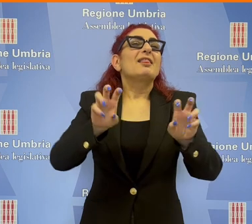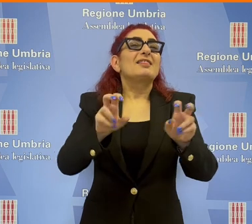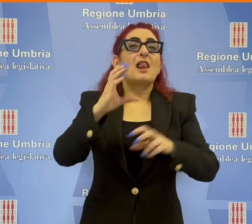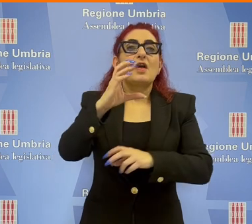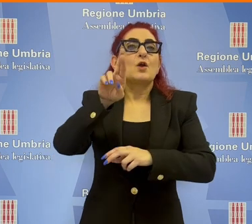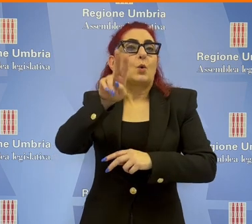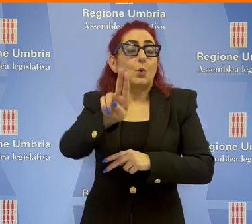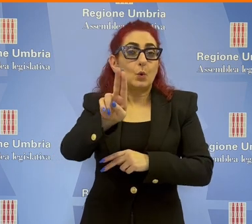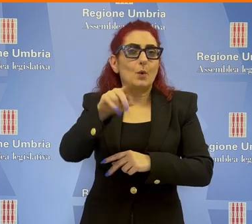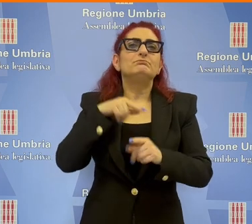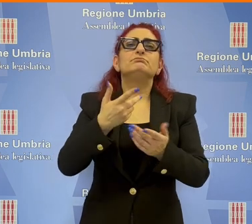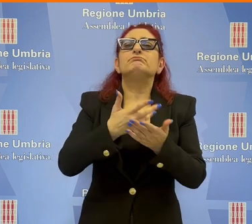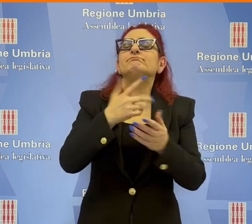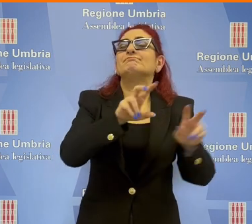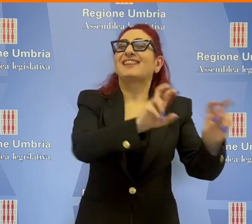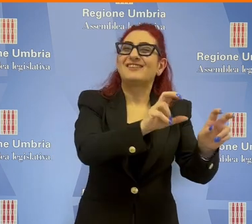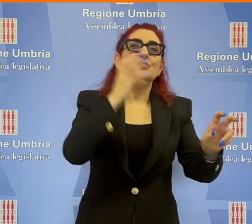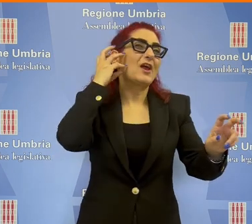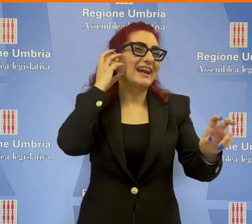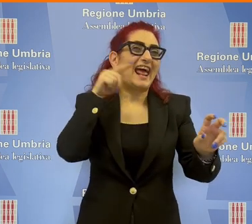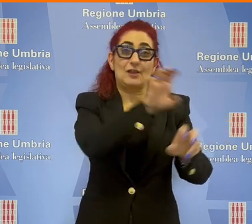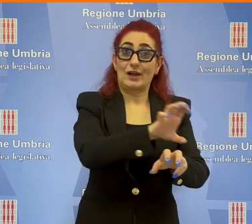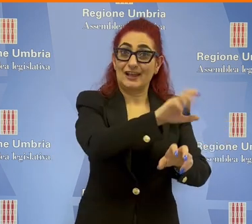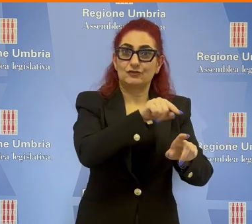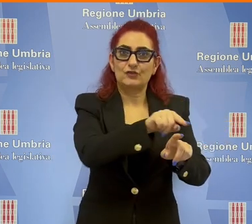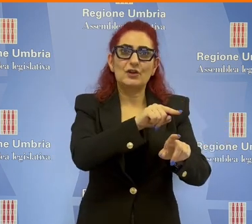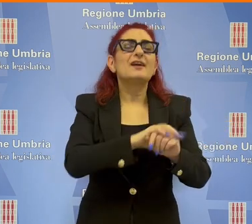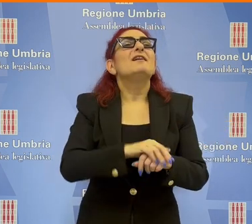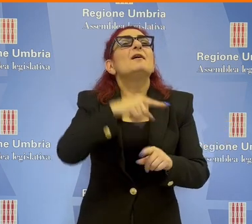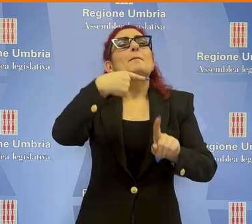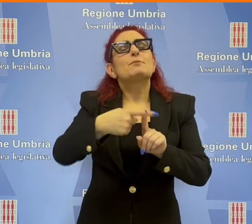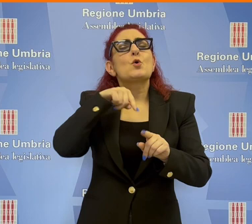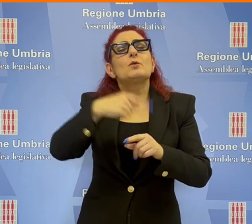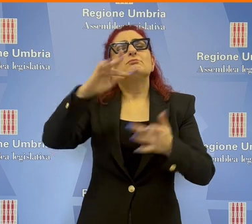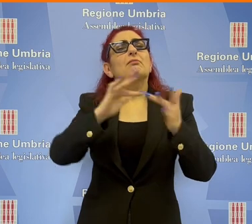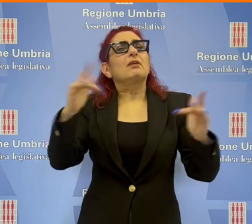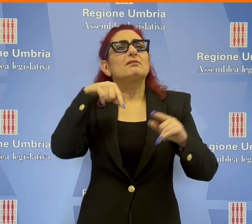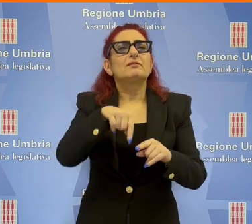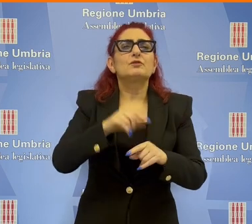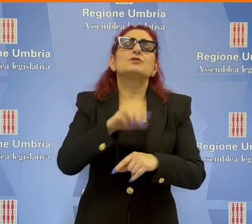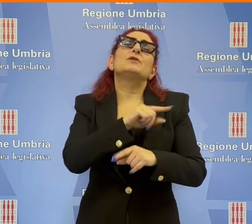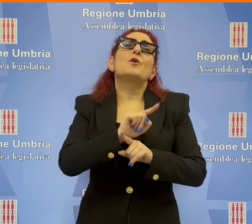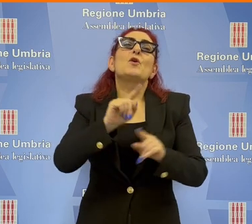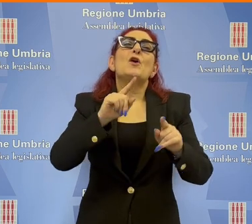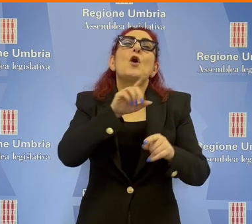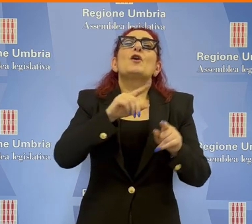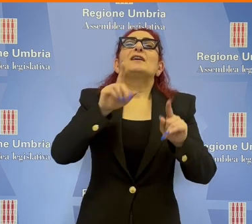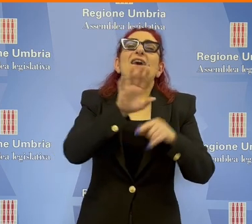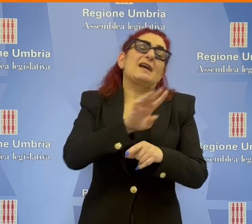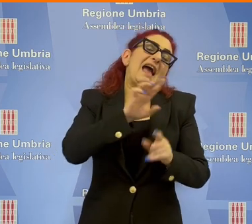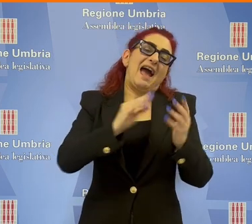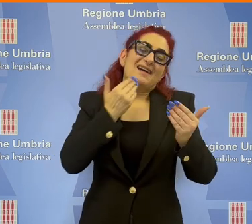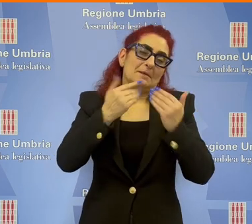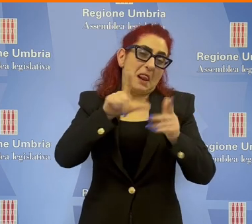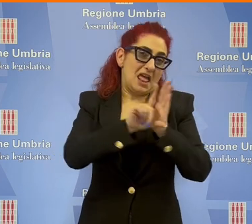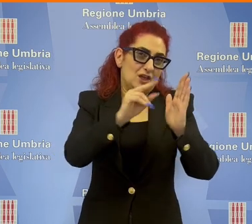Legislativa Telecrew va in onda nelle emittenti regionali, televisive, radiofoniche. È disponibile anche in rete sul